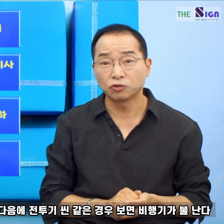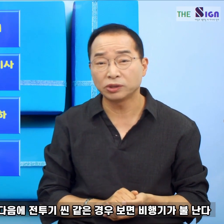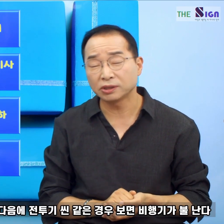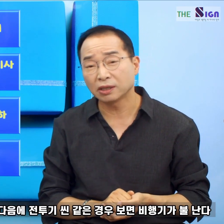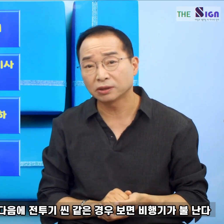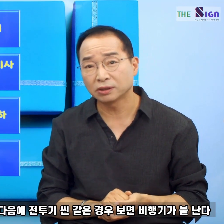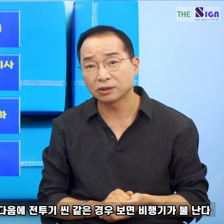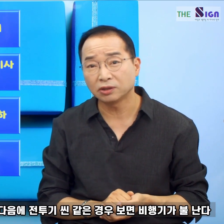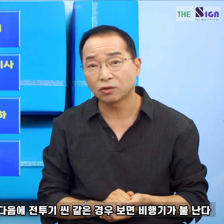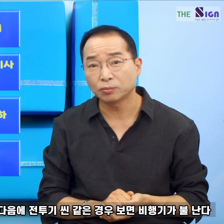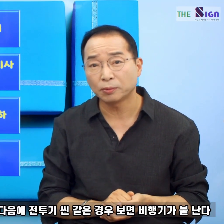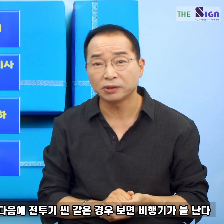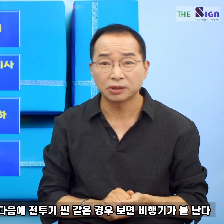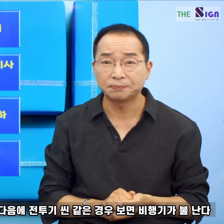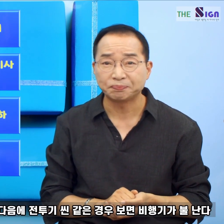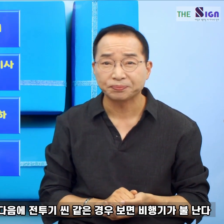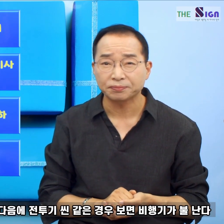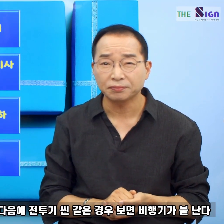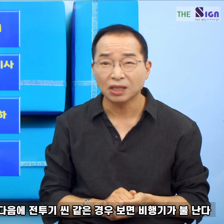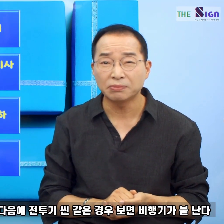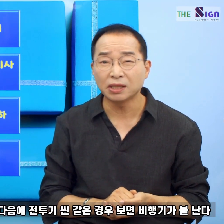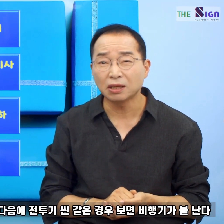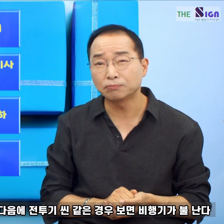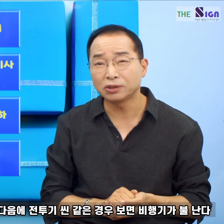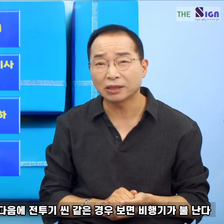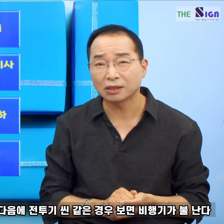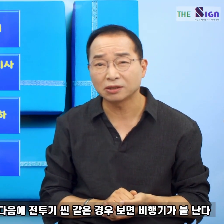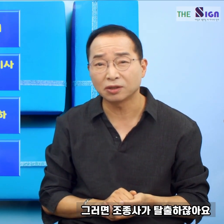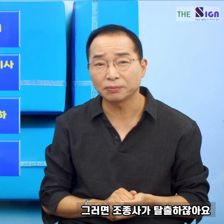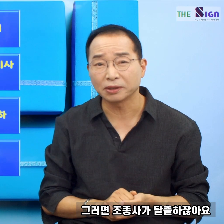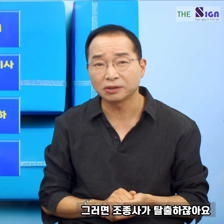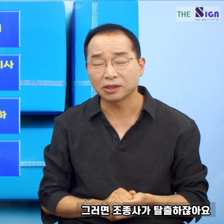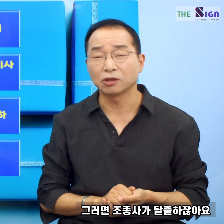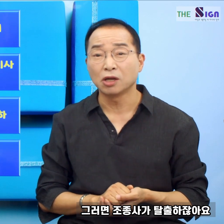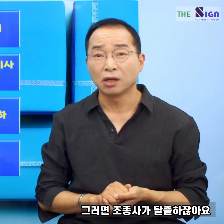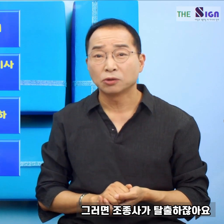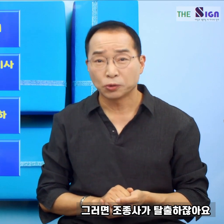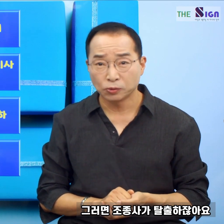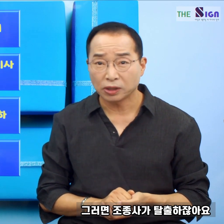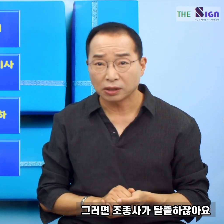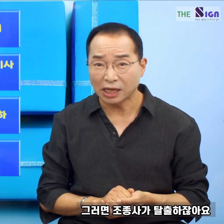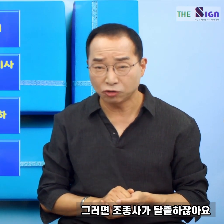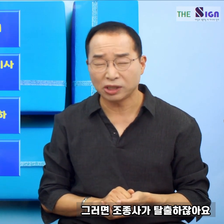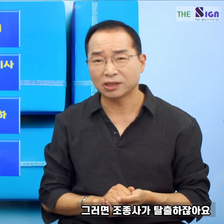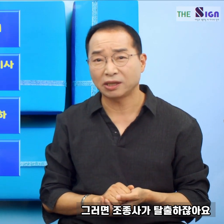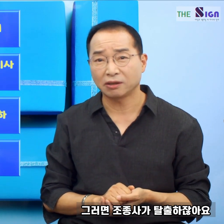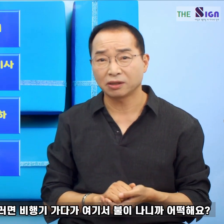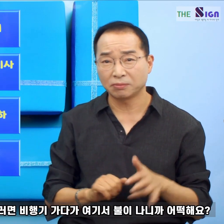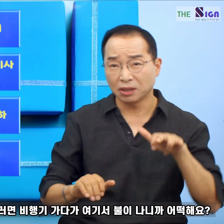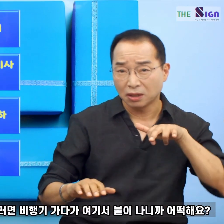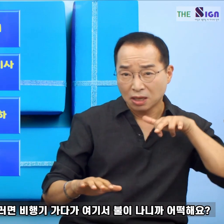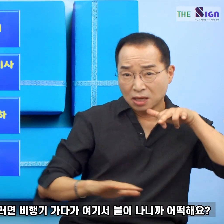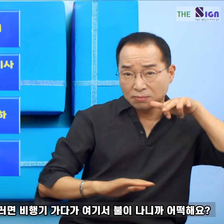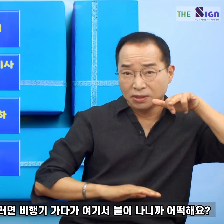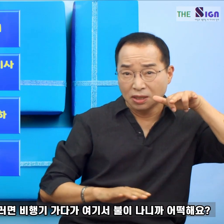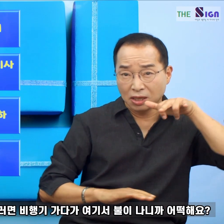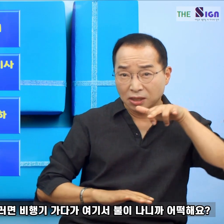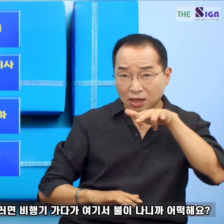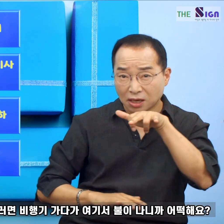씬 같은 경우 보면 이제 비행기가 불난다든지 그러면 이제 조종사가 탈출하잖아요. 그러면 비행기 가다가